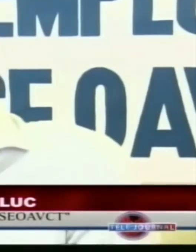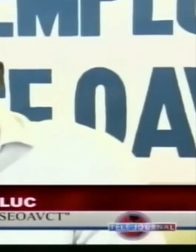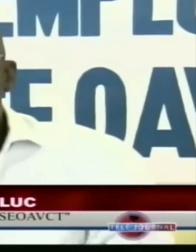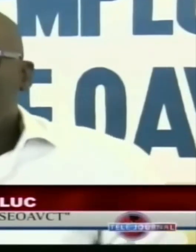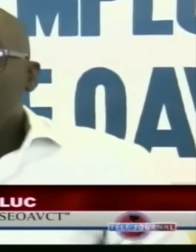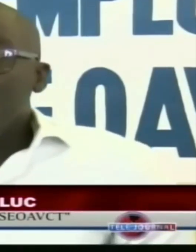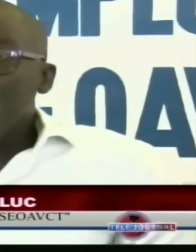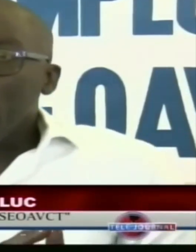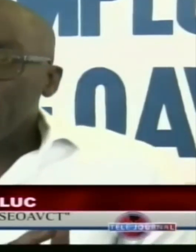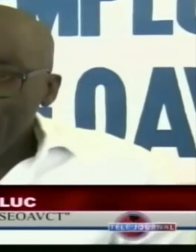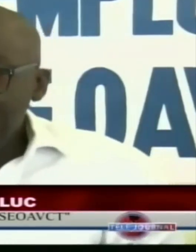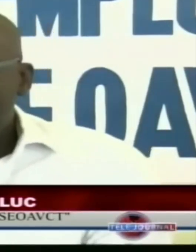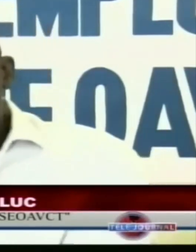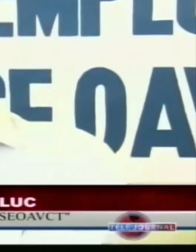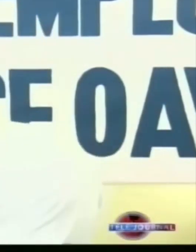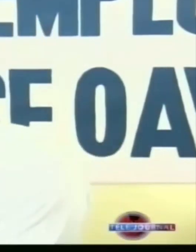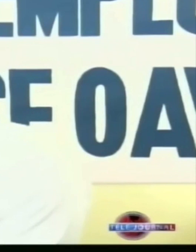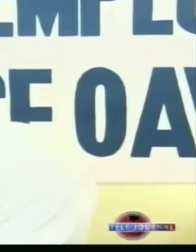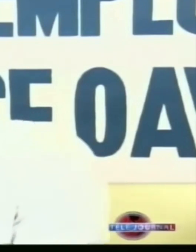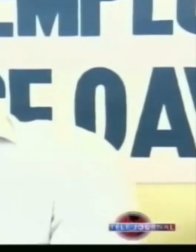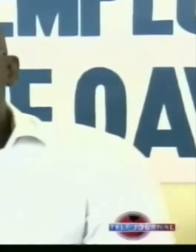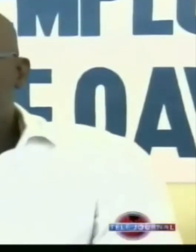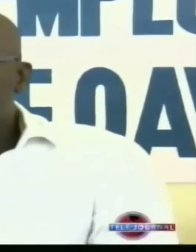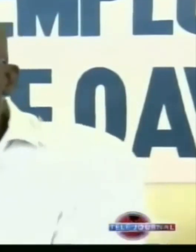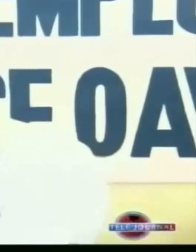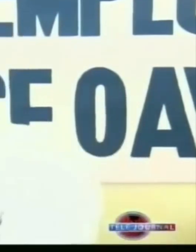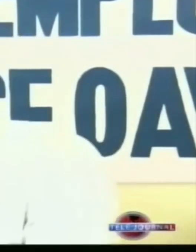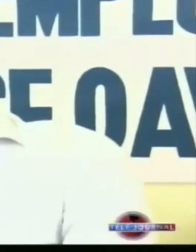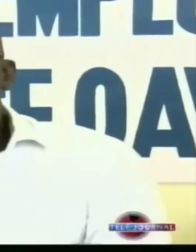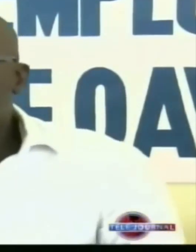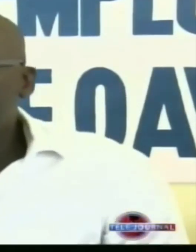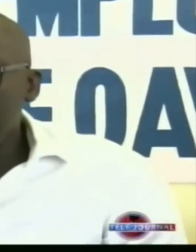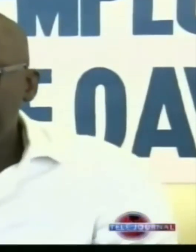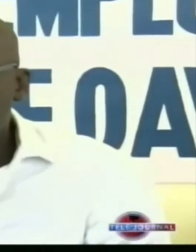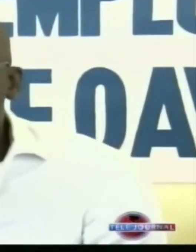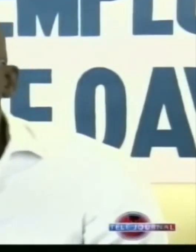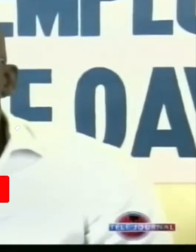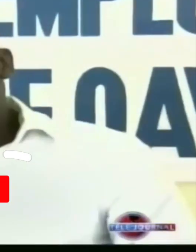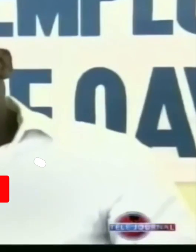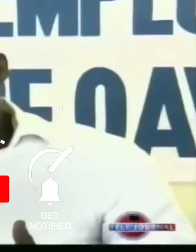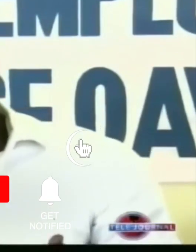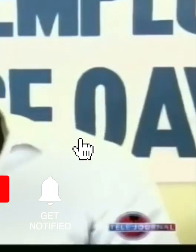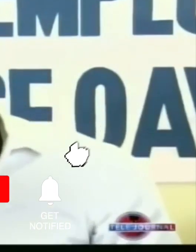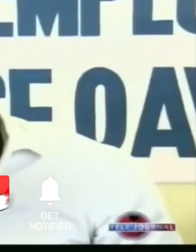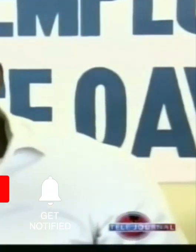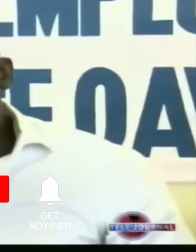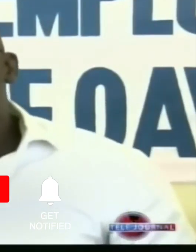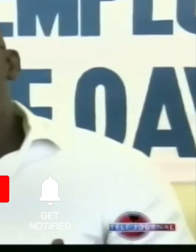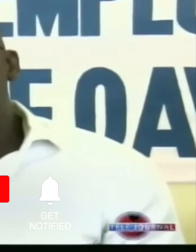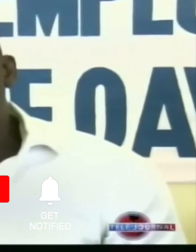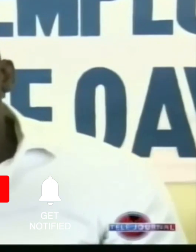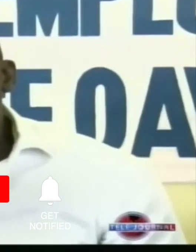tant qu'ils ont pas eu ajustement de salaire avec employé, tout employé gros ou petit. Comme manger